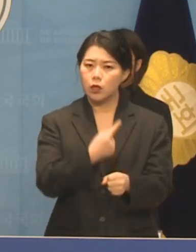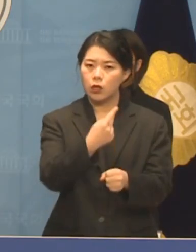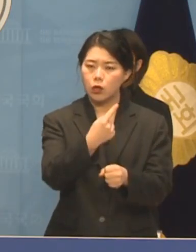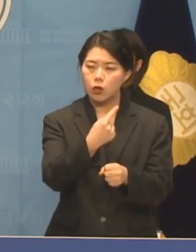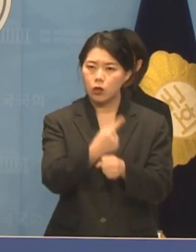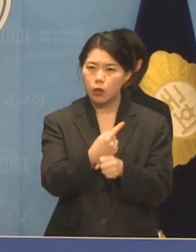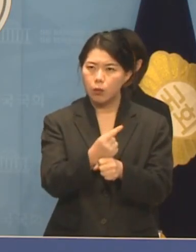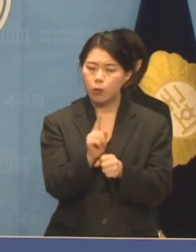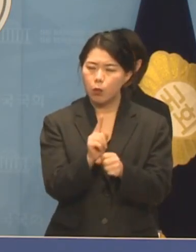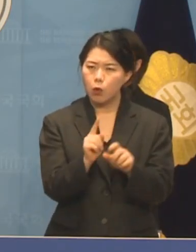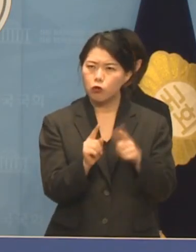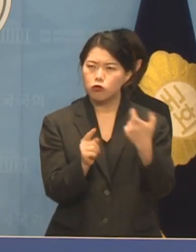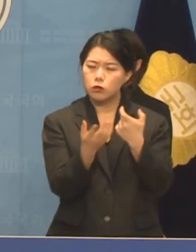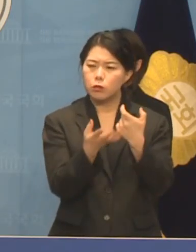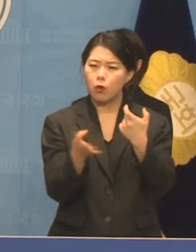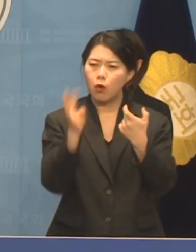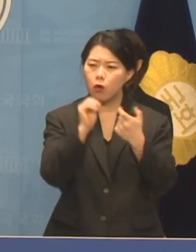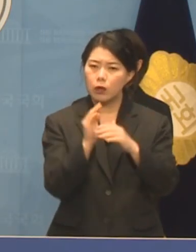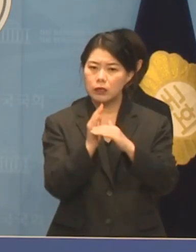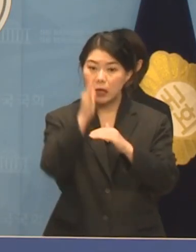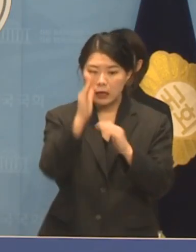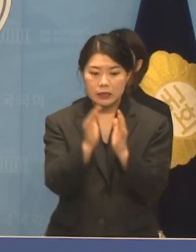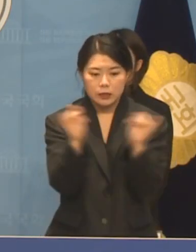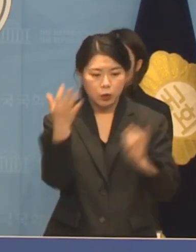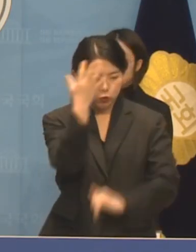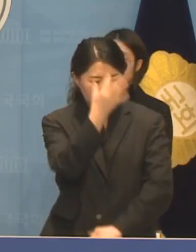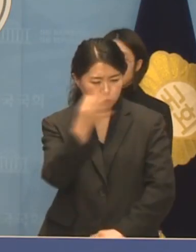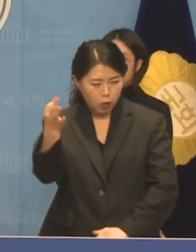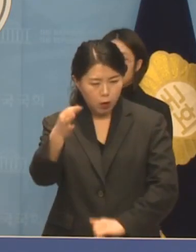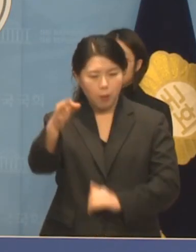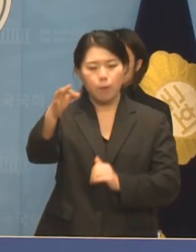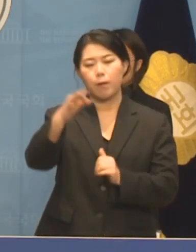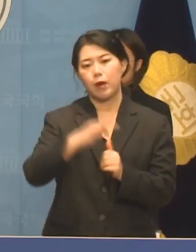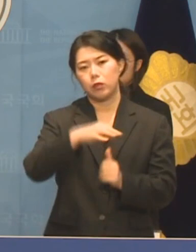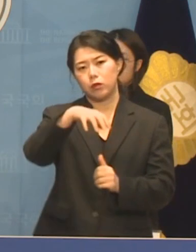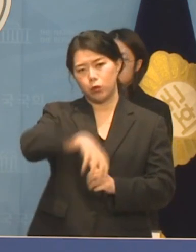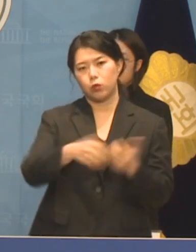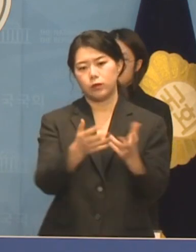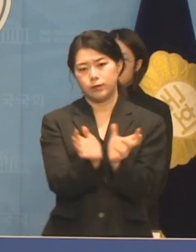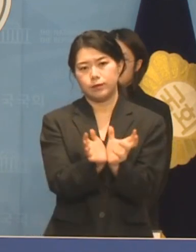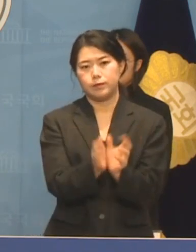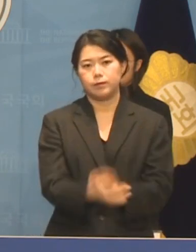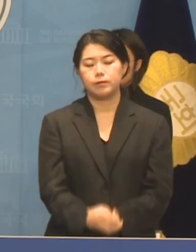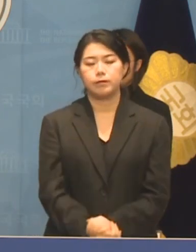60여억 원 이상의 시민 후원을 받는 단체로 성장했습니다.